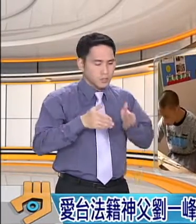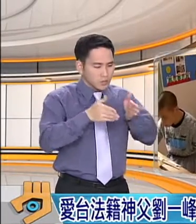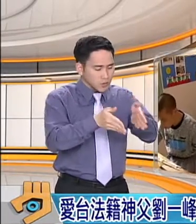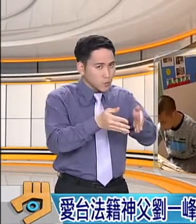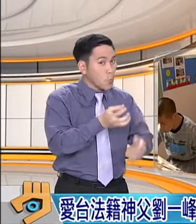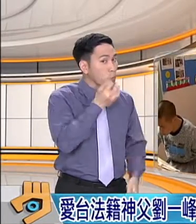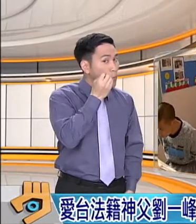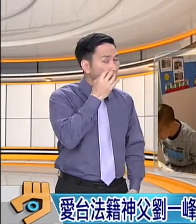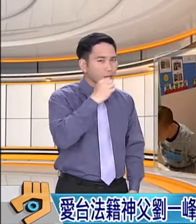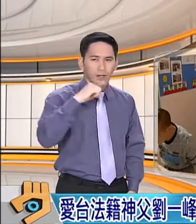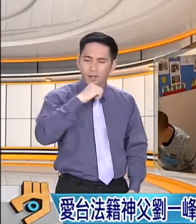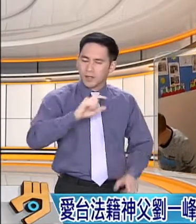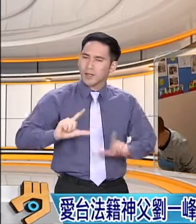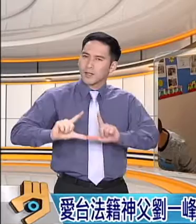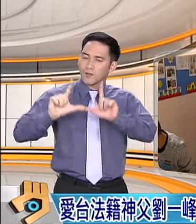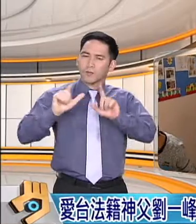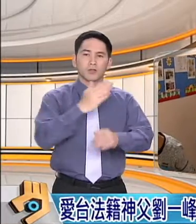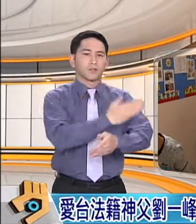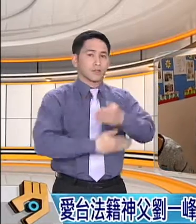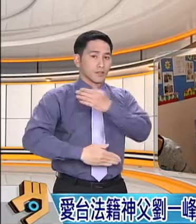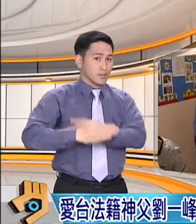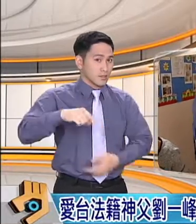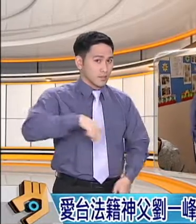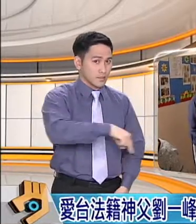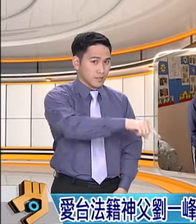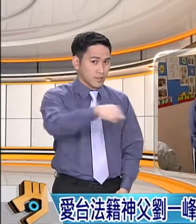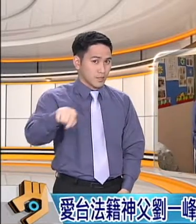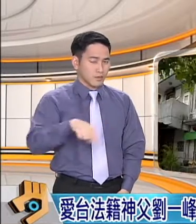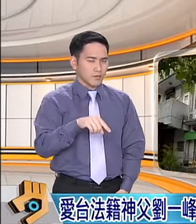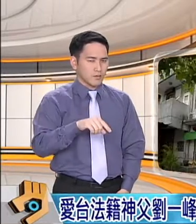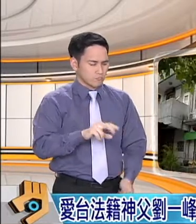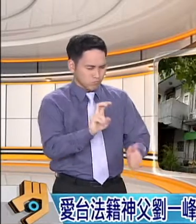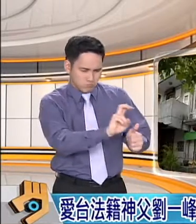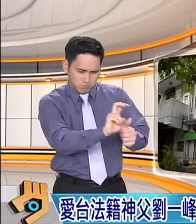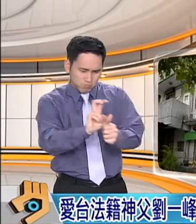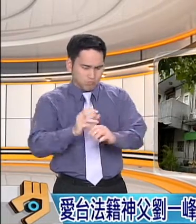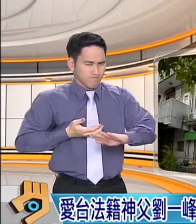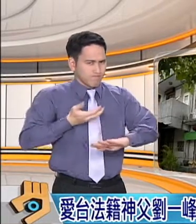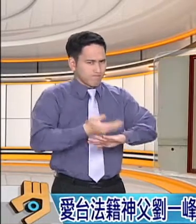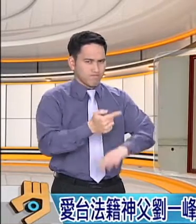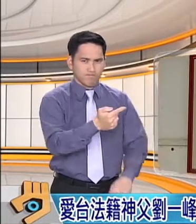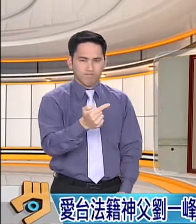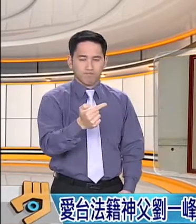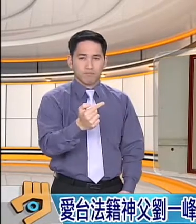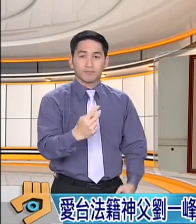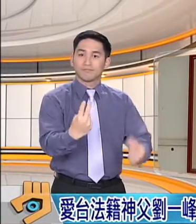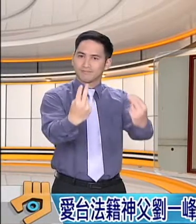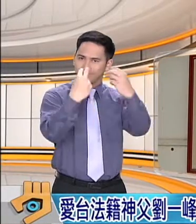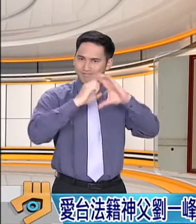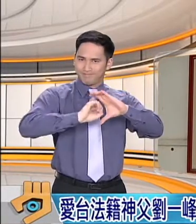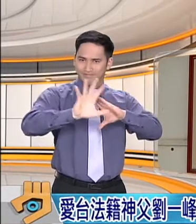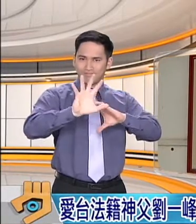如何照护花东地区身心障碍者的故事。接着就来看我们的报道。